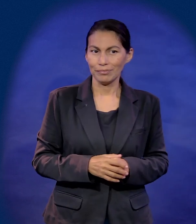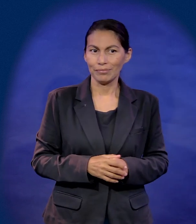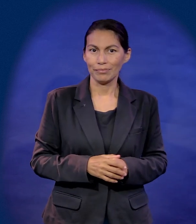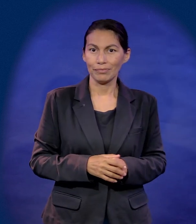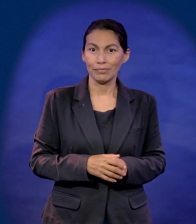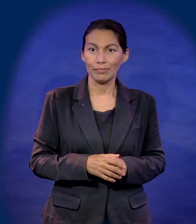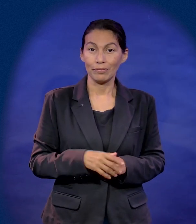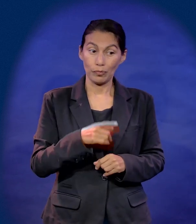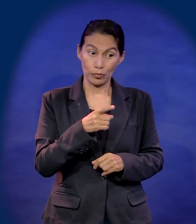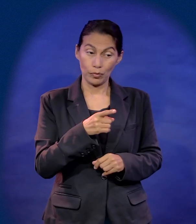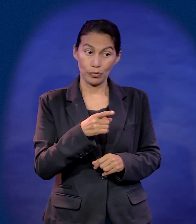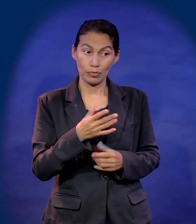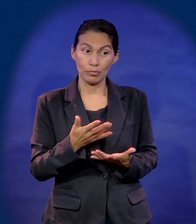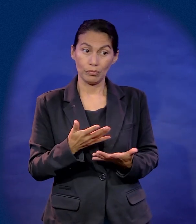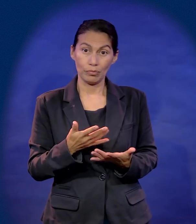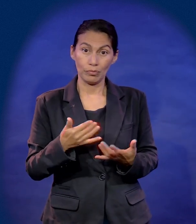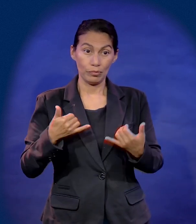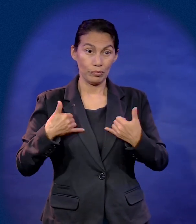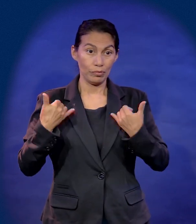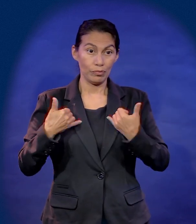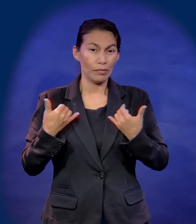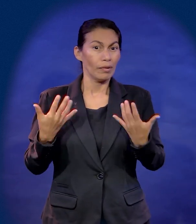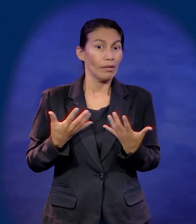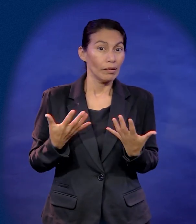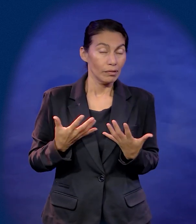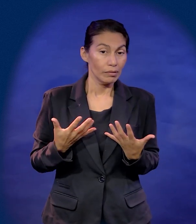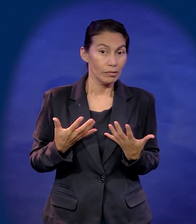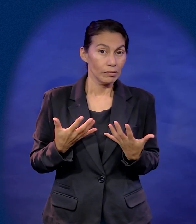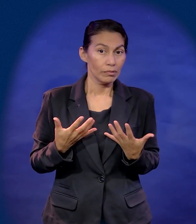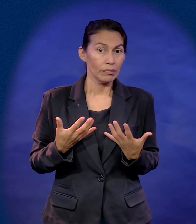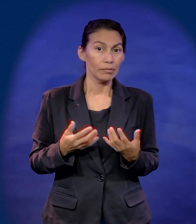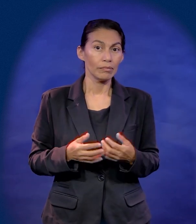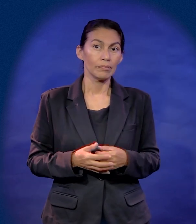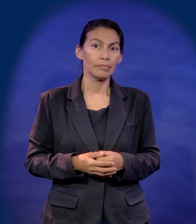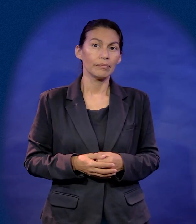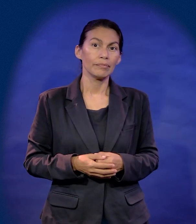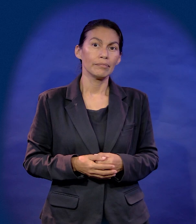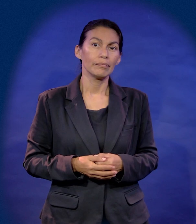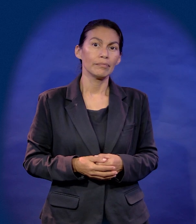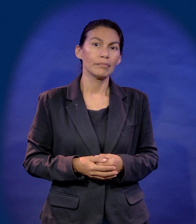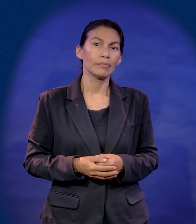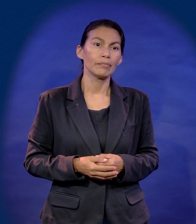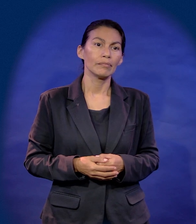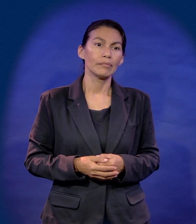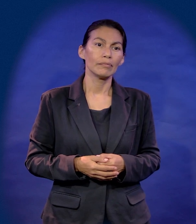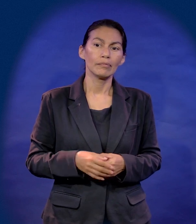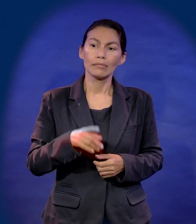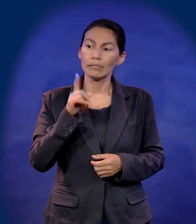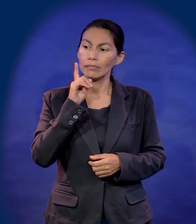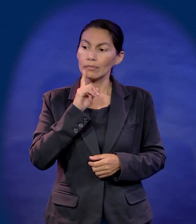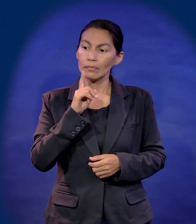que apoyarlos. Imagínate que tú eres el Carlos Daniel. ¿Cómo reaccionar?